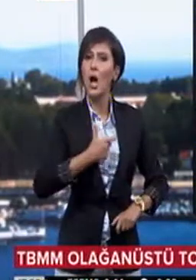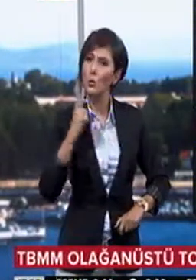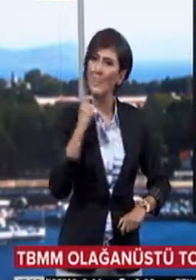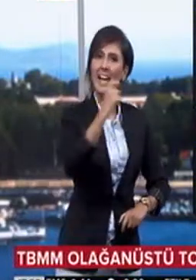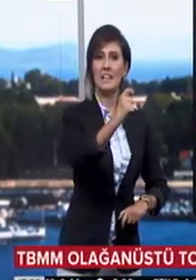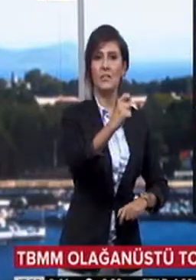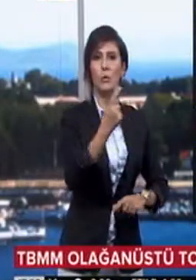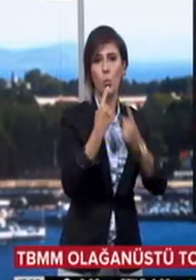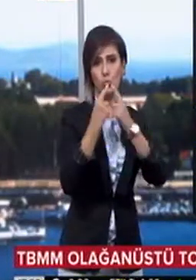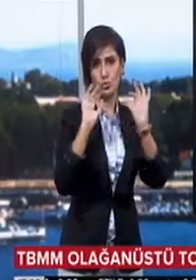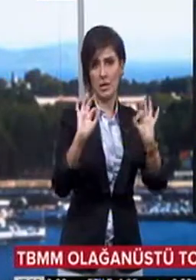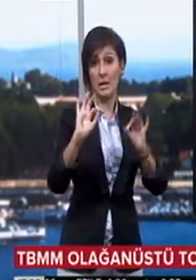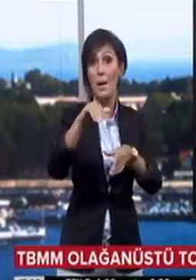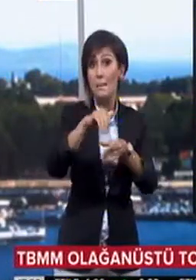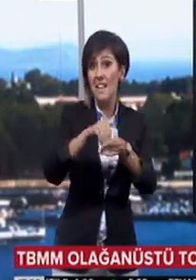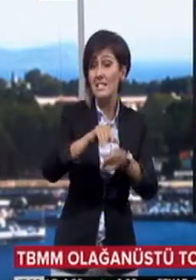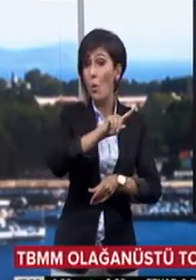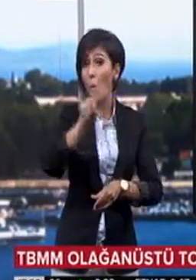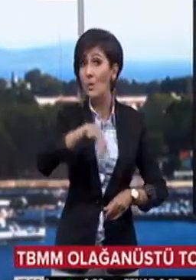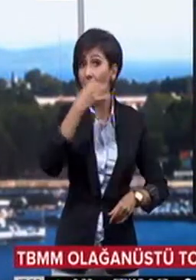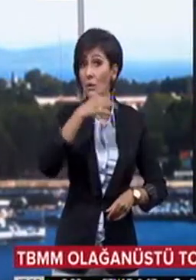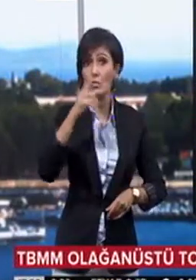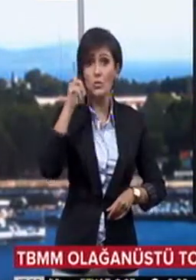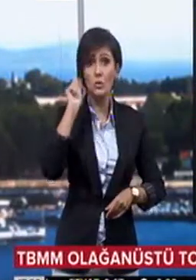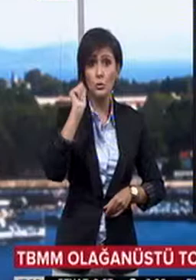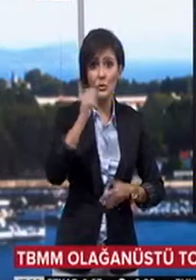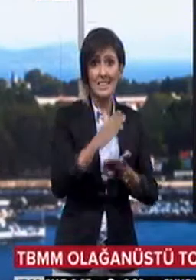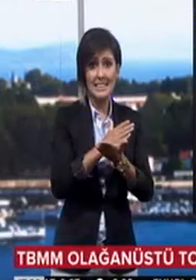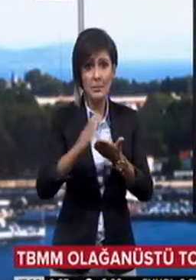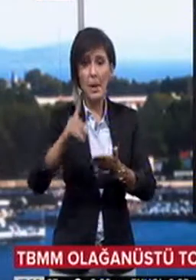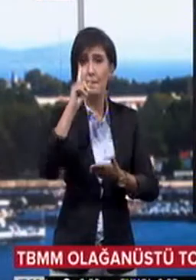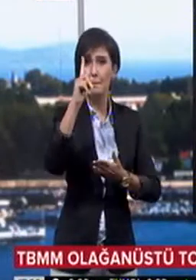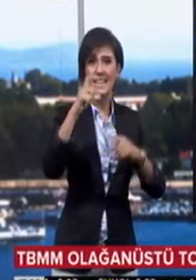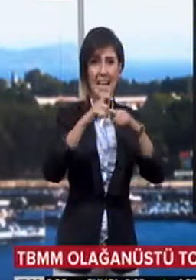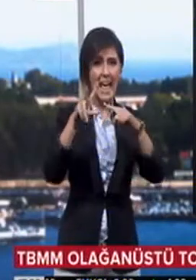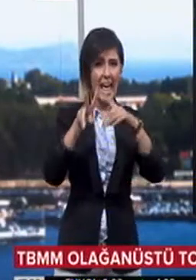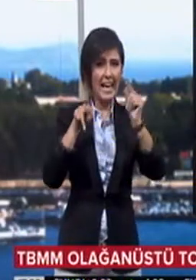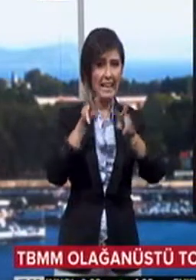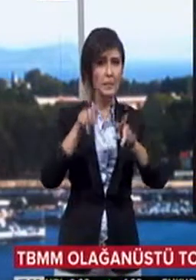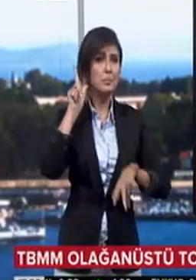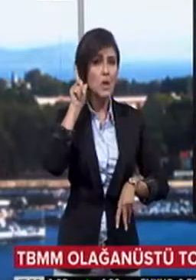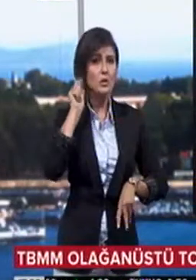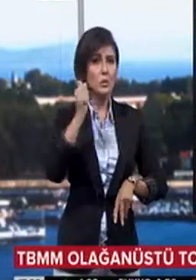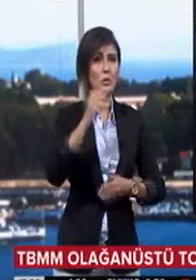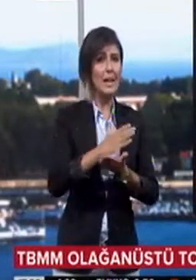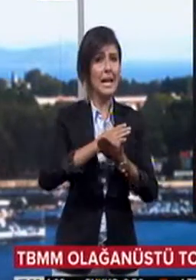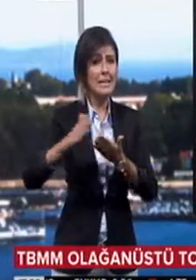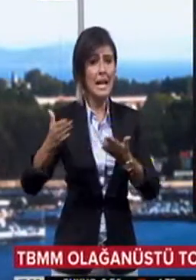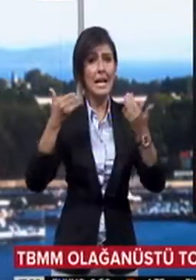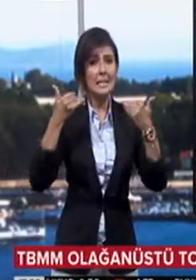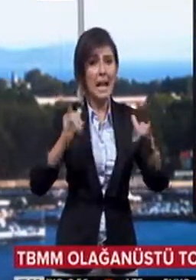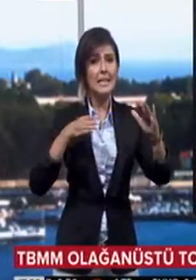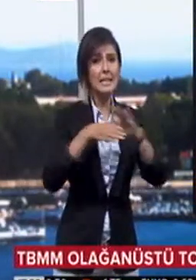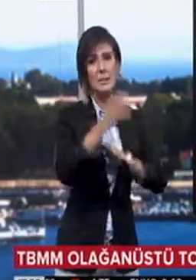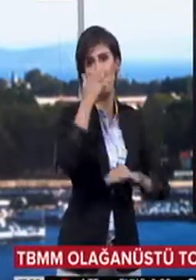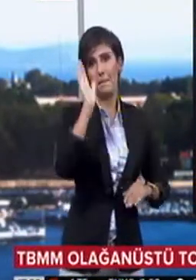kanun teklifini ele alacak. Meclisin 10 Eylül çarşamba gününden itibaren 1 Ekim çarşamba gününe kadar